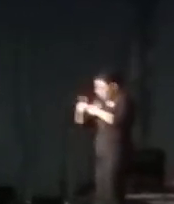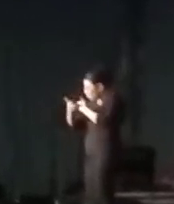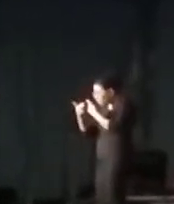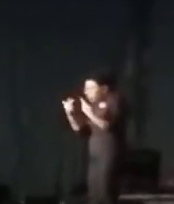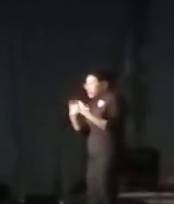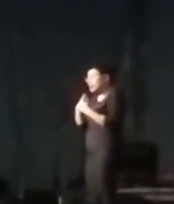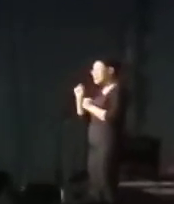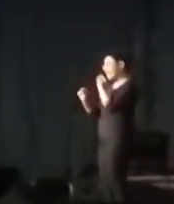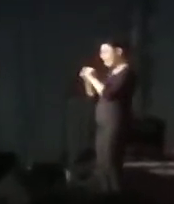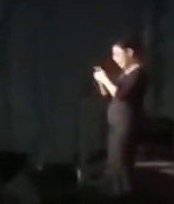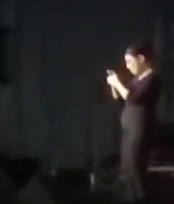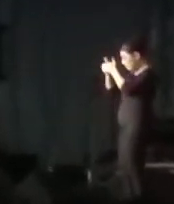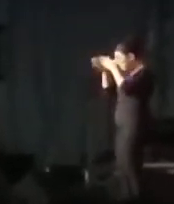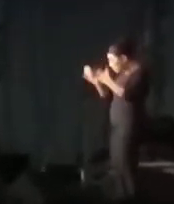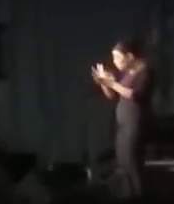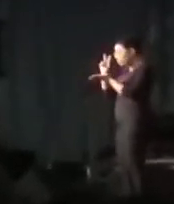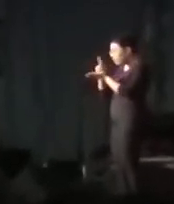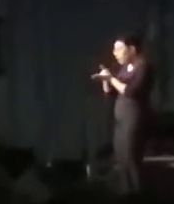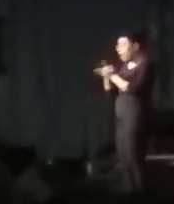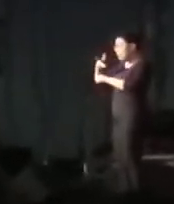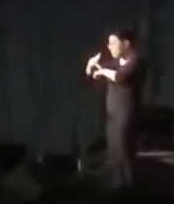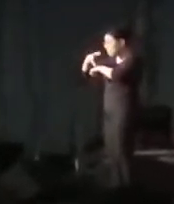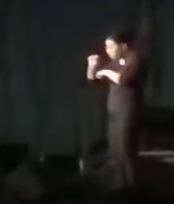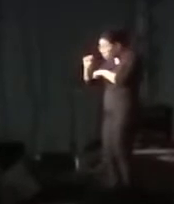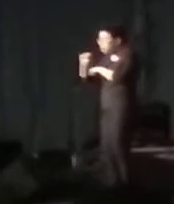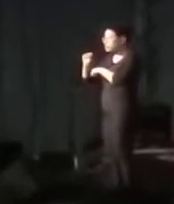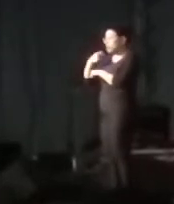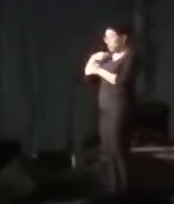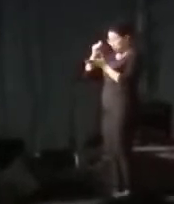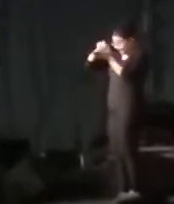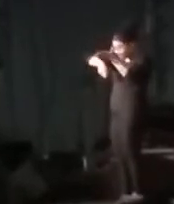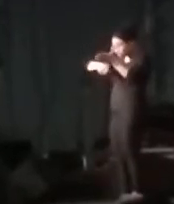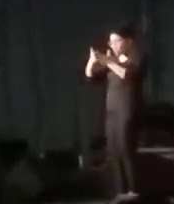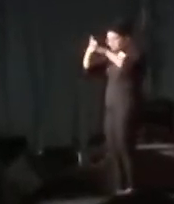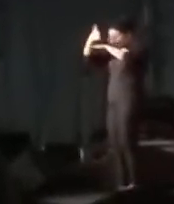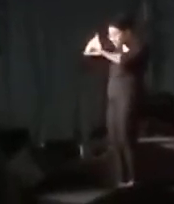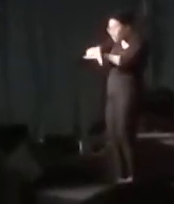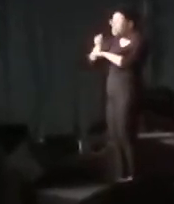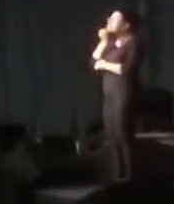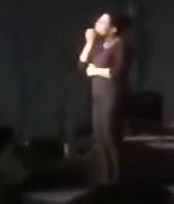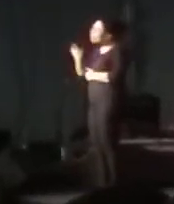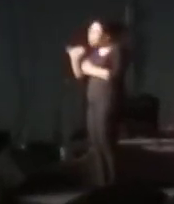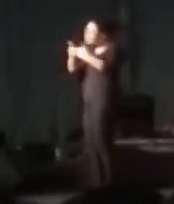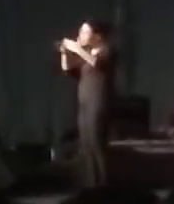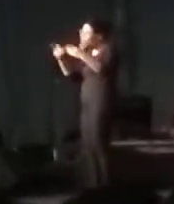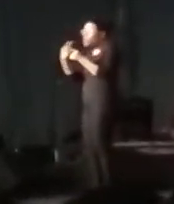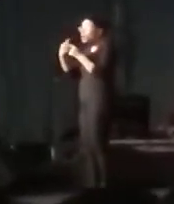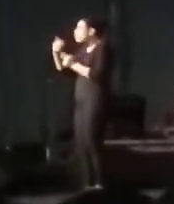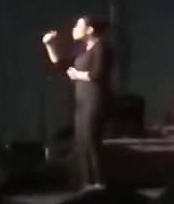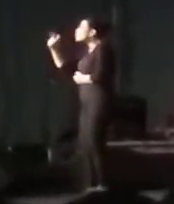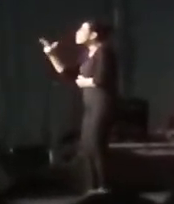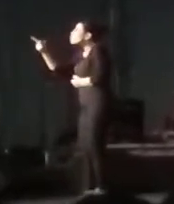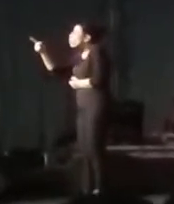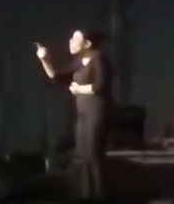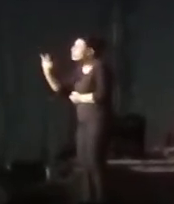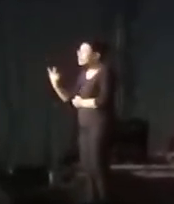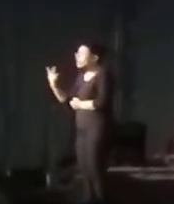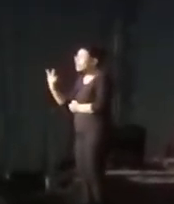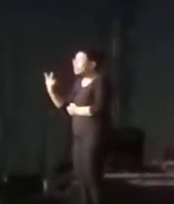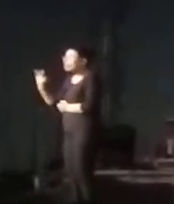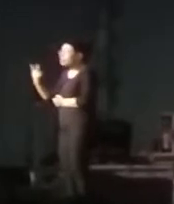abriu essa pós-graduação, que, gente, que eu me inscrevi. Que bom, né? Porque não teve dois. Teve